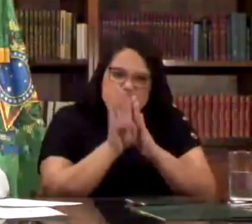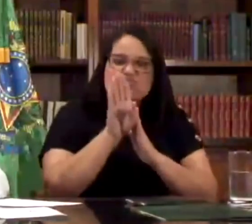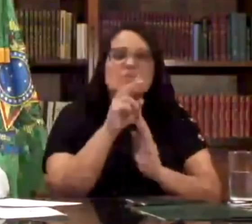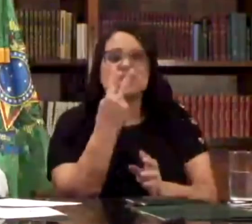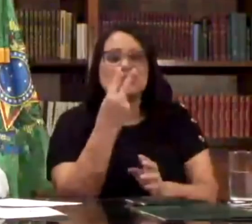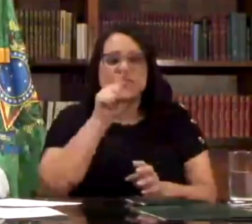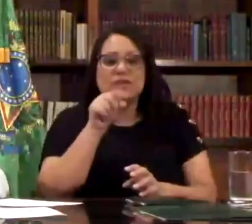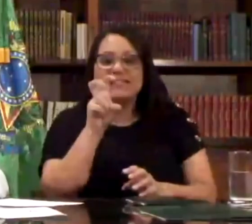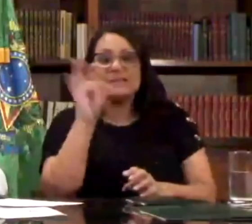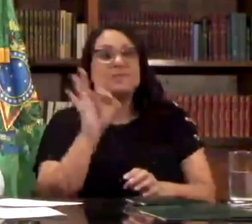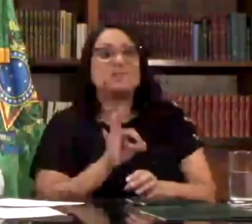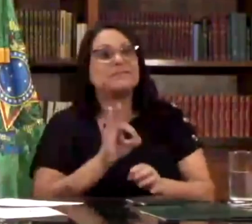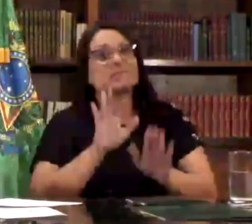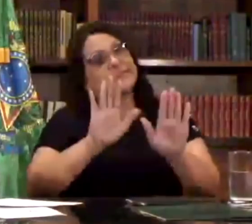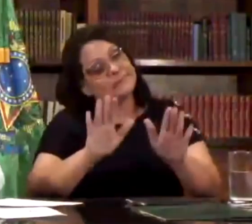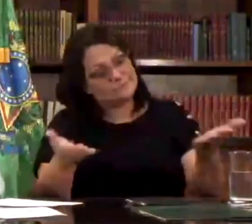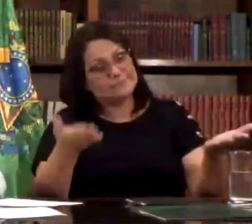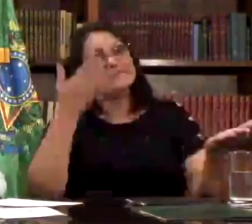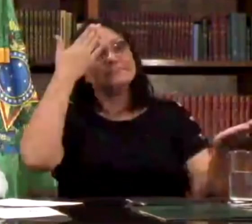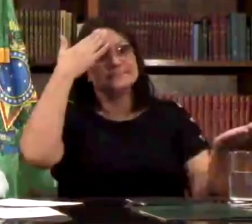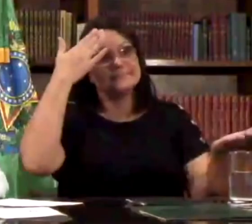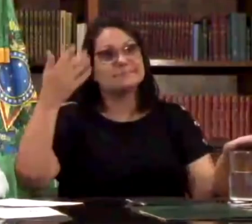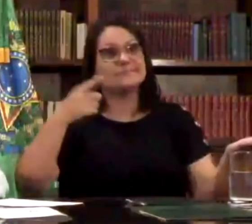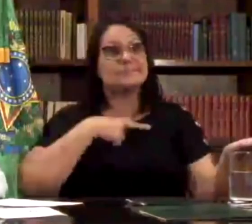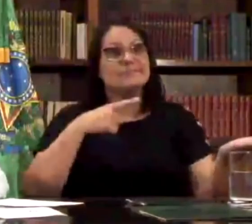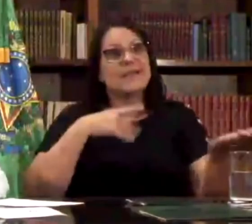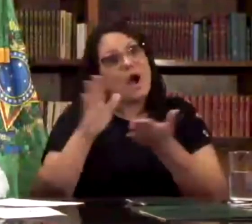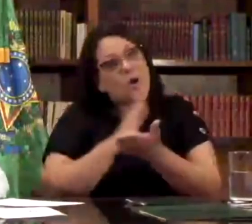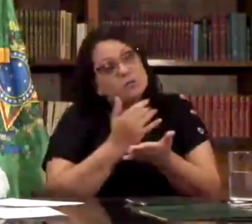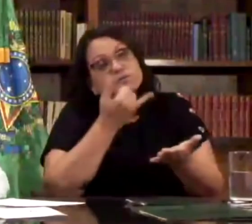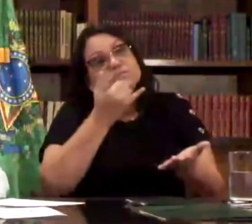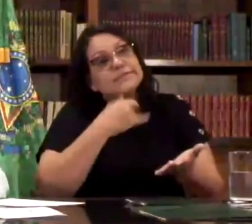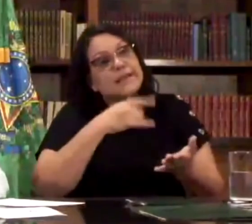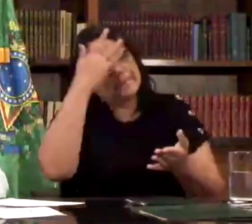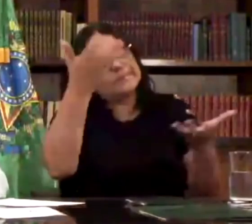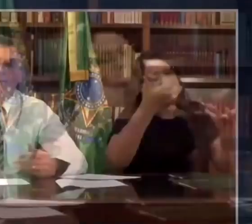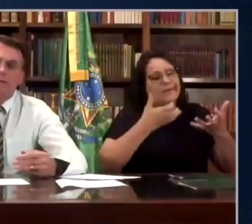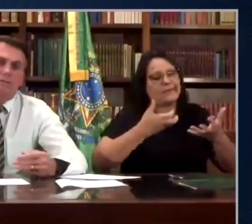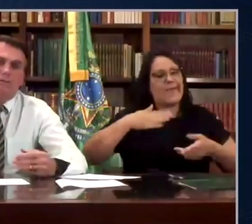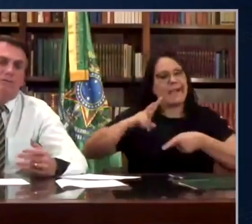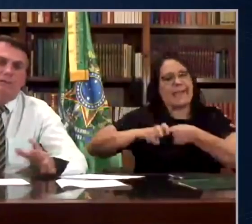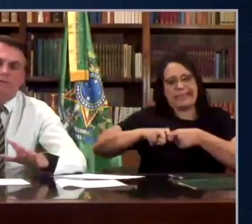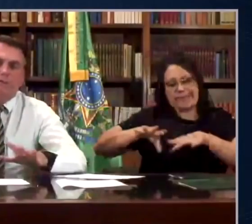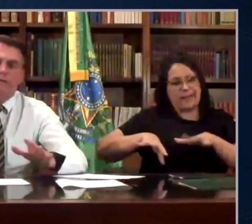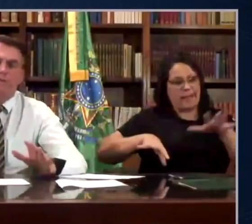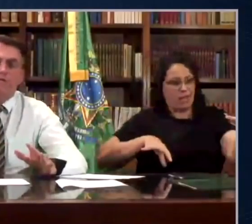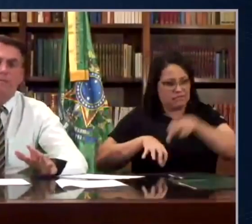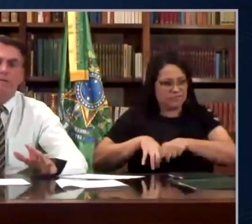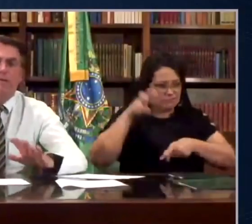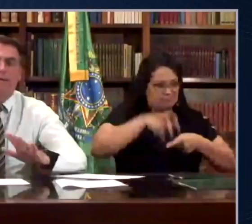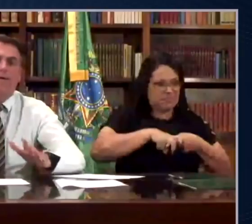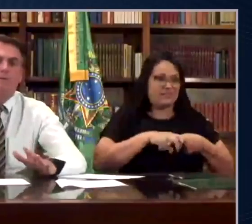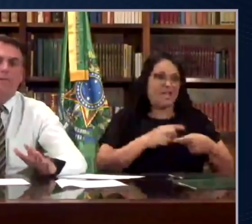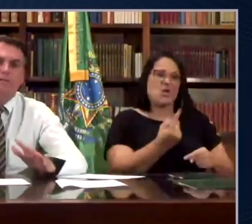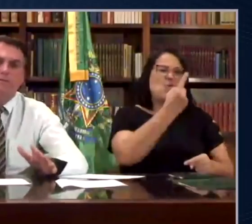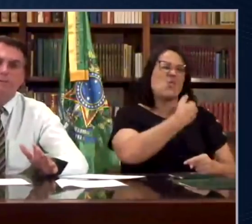estava acontecendo conosco. Agora, por outro lado, a gente sabe que temos as exceções, tem gente que está de olho na minha cadeira. Tem um governador, não quero citar o